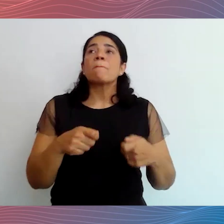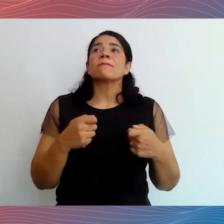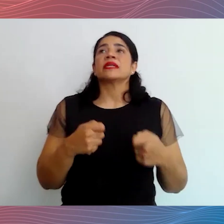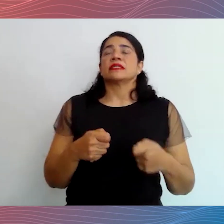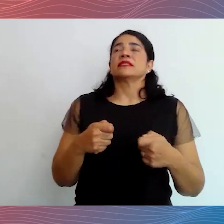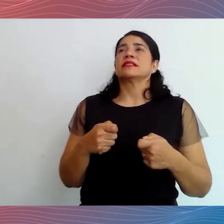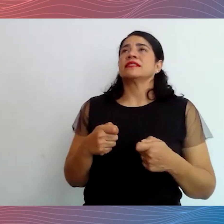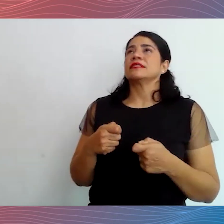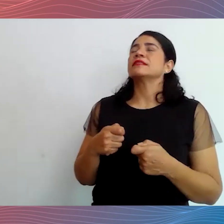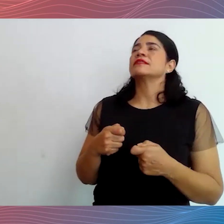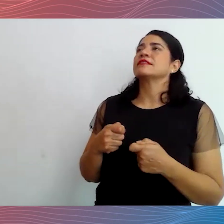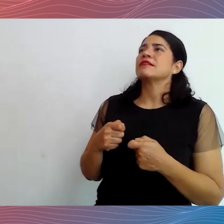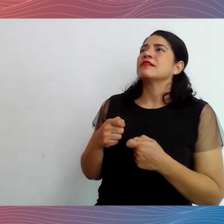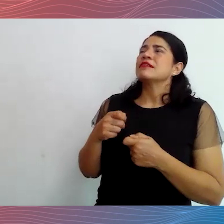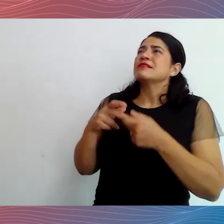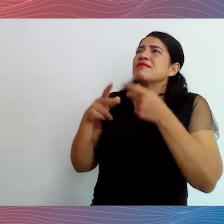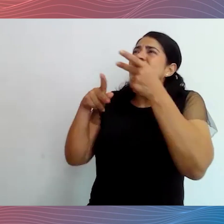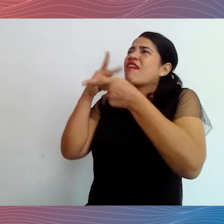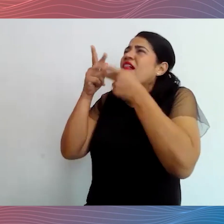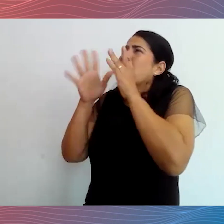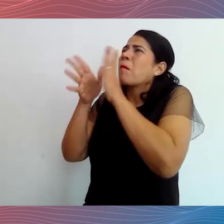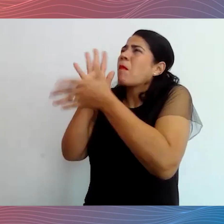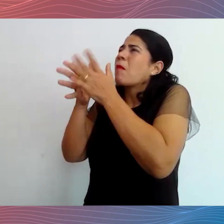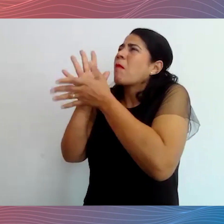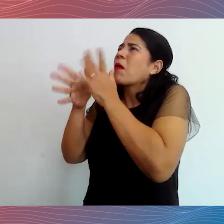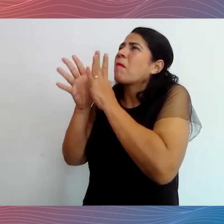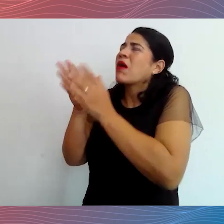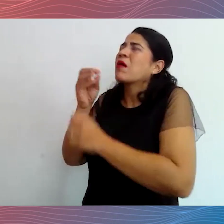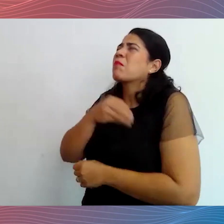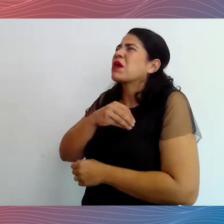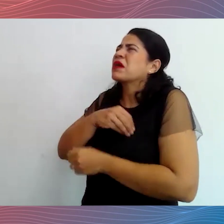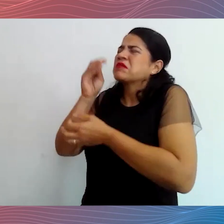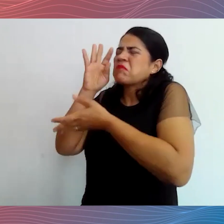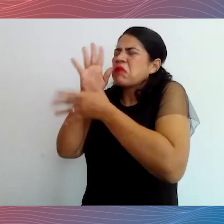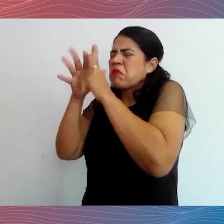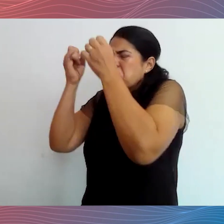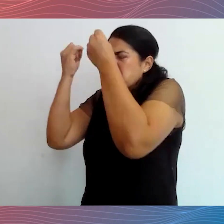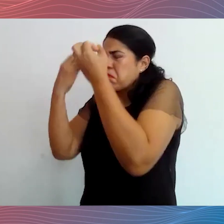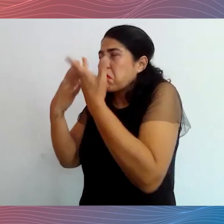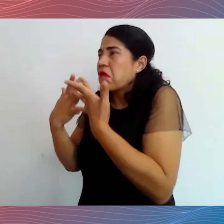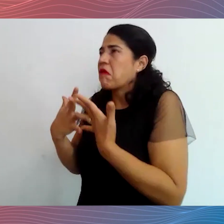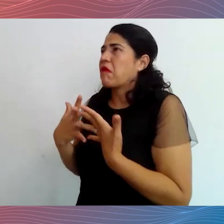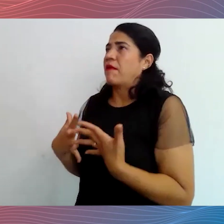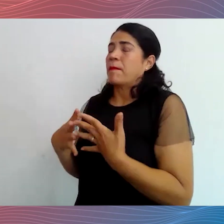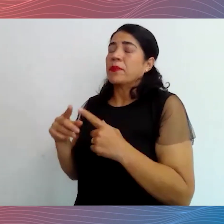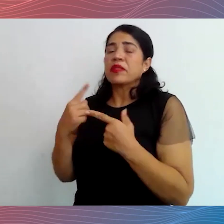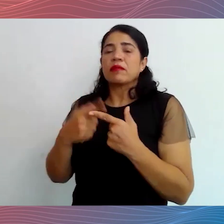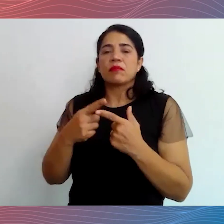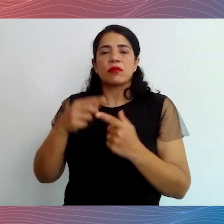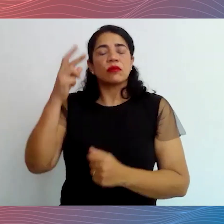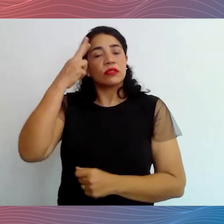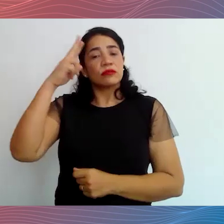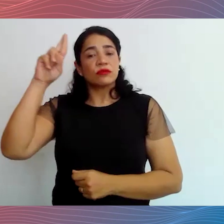e purificar-nos de toda justiça. Isso está em 1 João capítulo 1. Irmãos, é assim que a